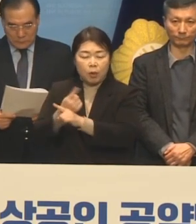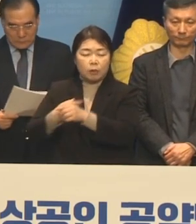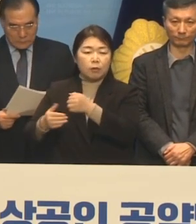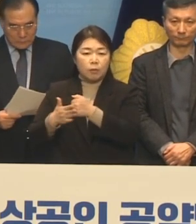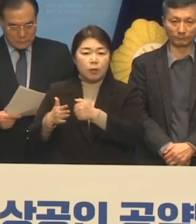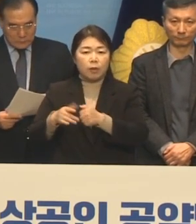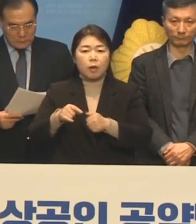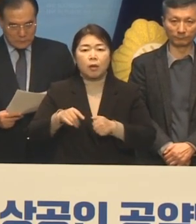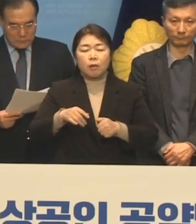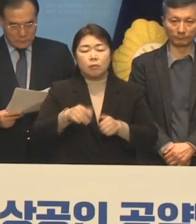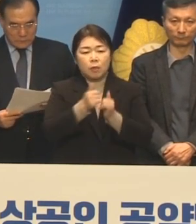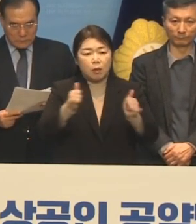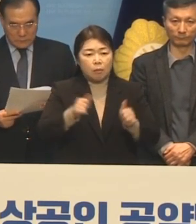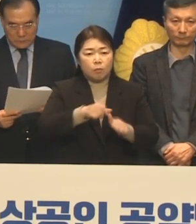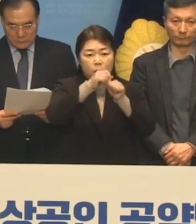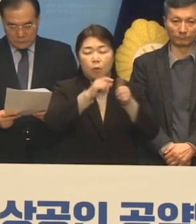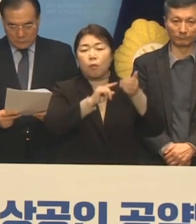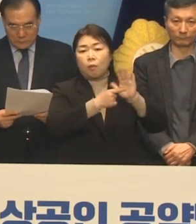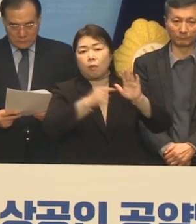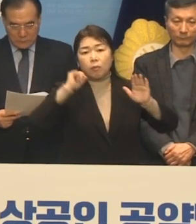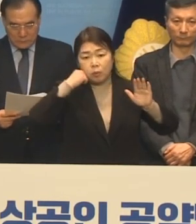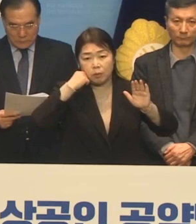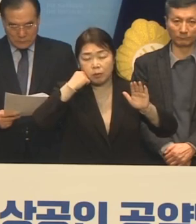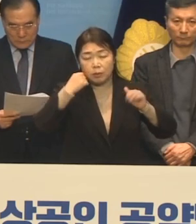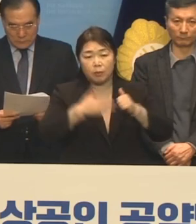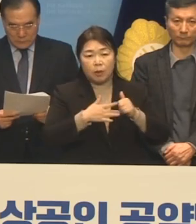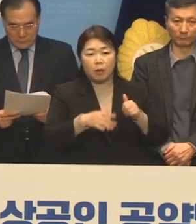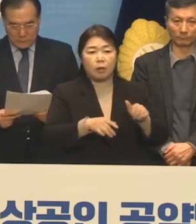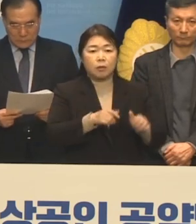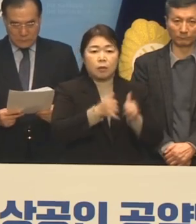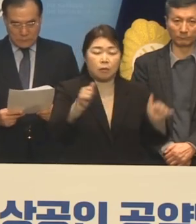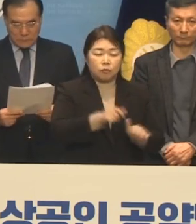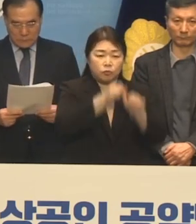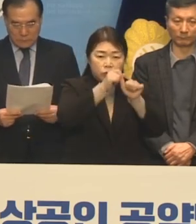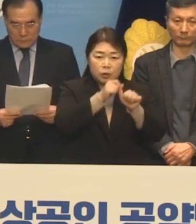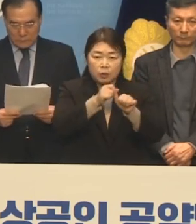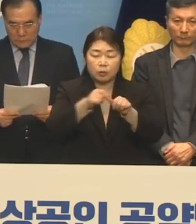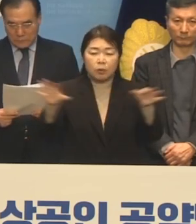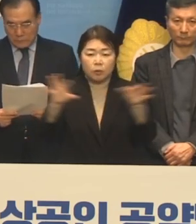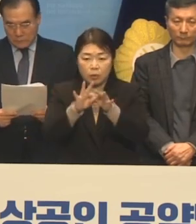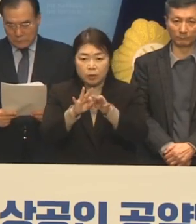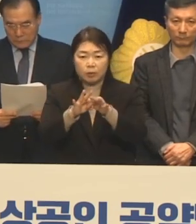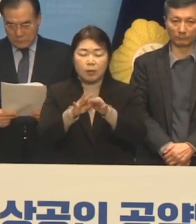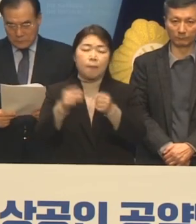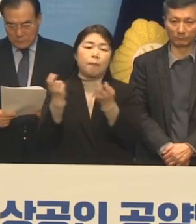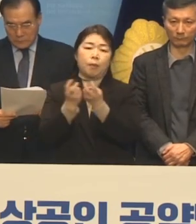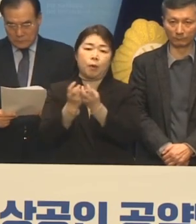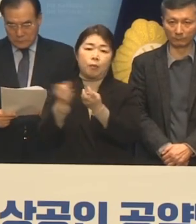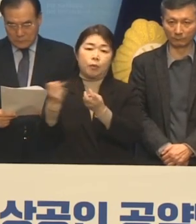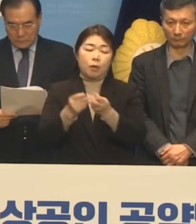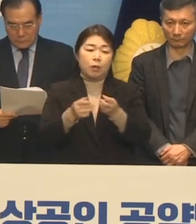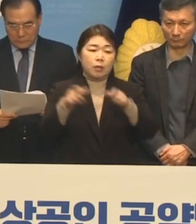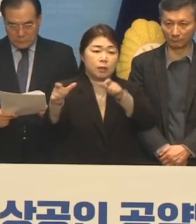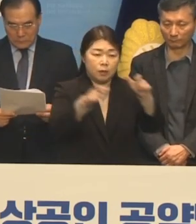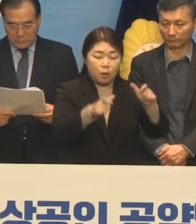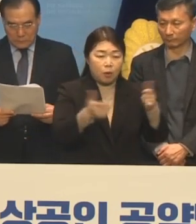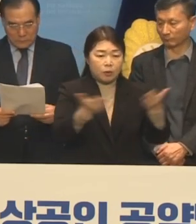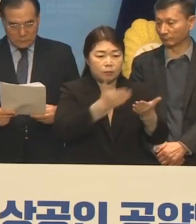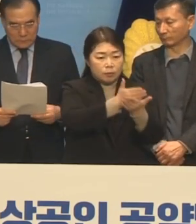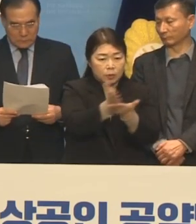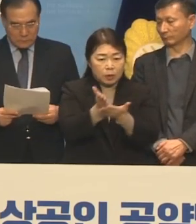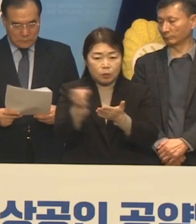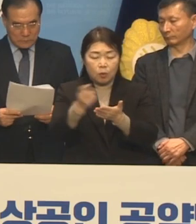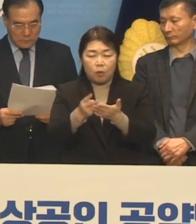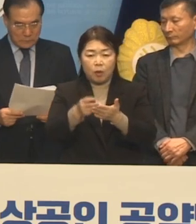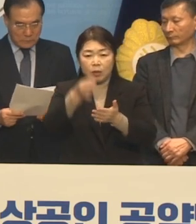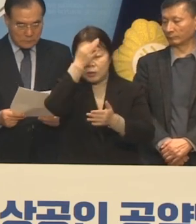소상공인은 인력난을 겪고 있습니다. 소상공인 구인 구직 연계 강화, 지역 업종 직종별 인력 양성